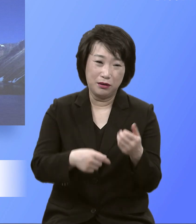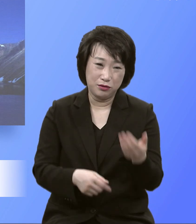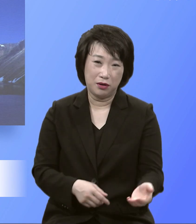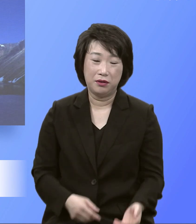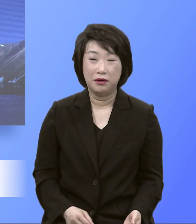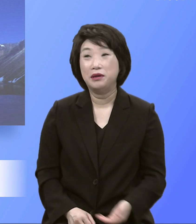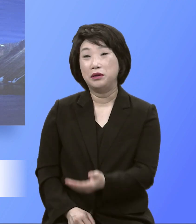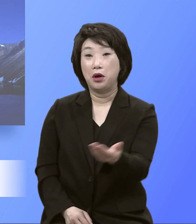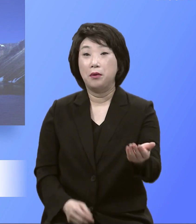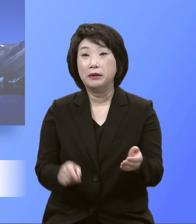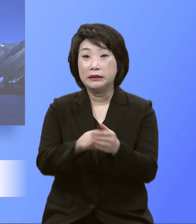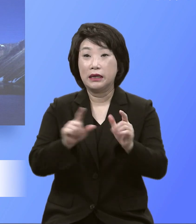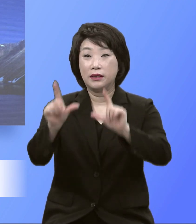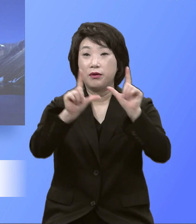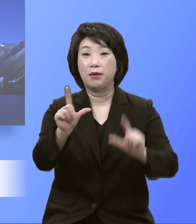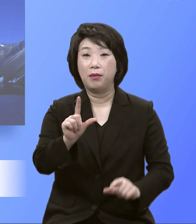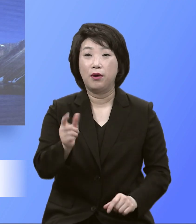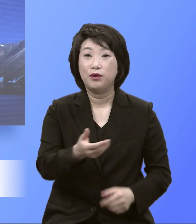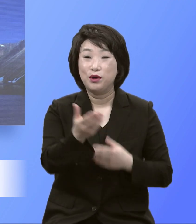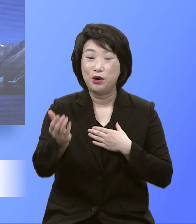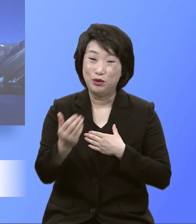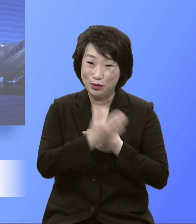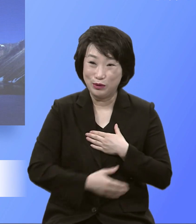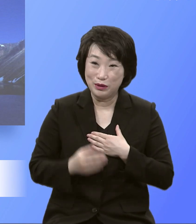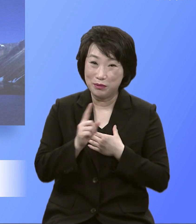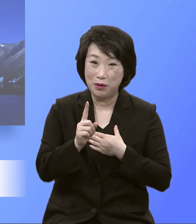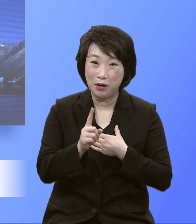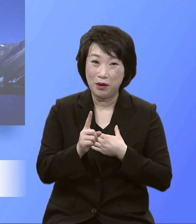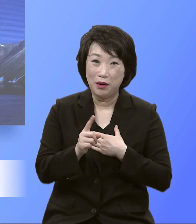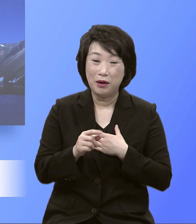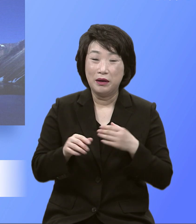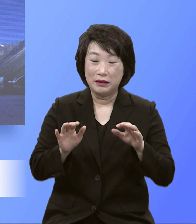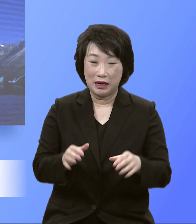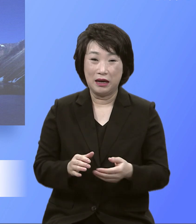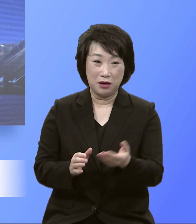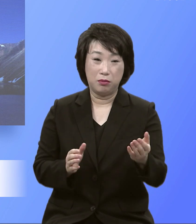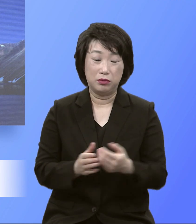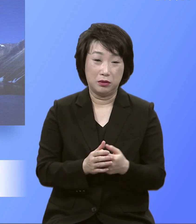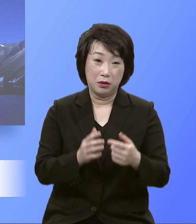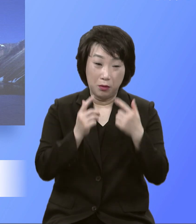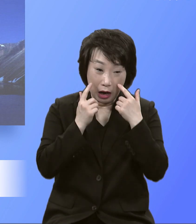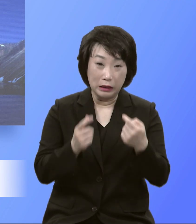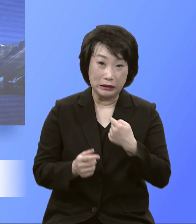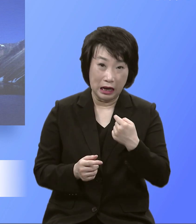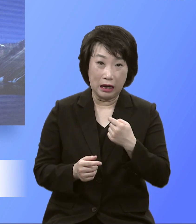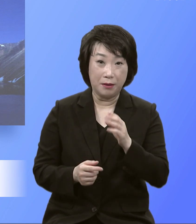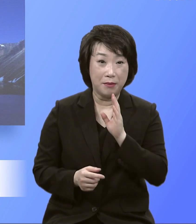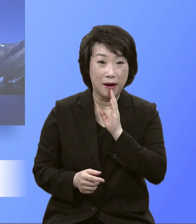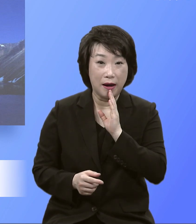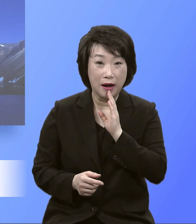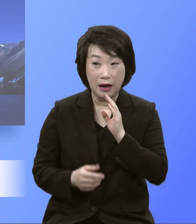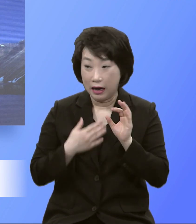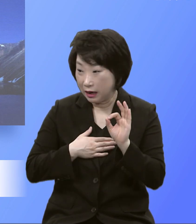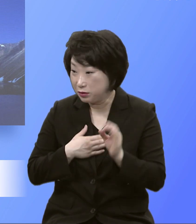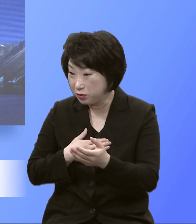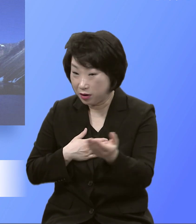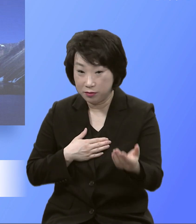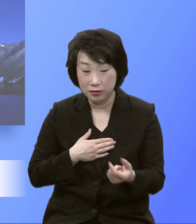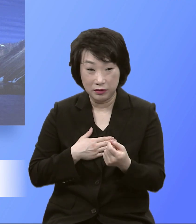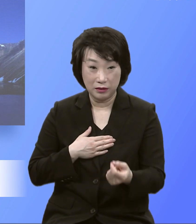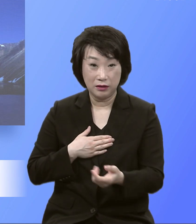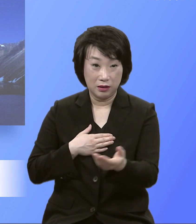여러분의 신앙생활은 육신은 삼자 같은 존재나 실상이라고 말입니다. 이해가